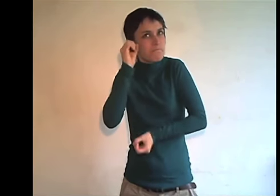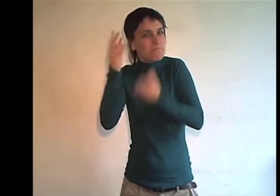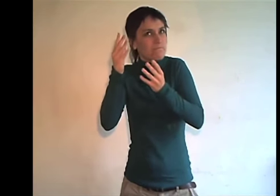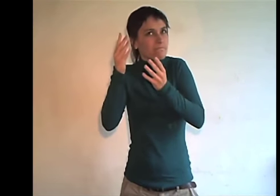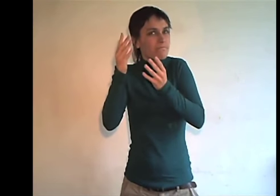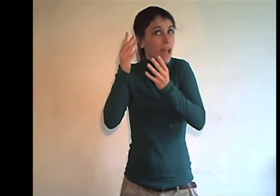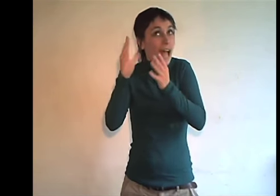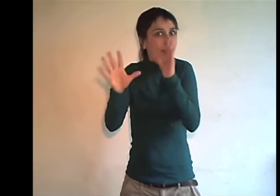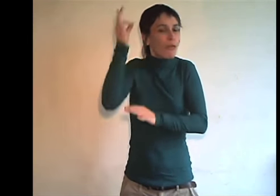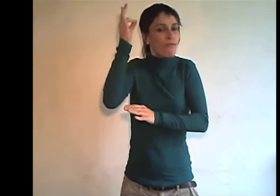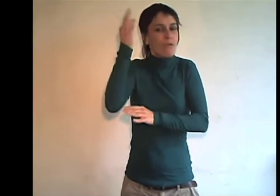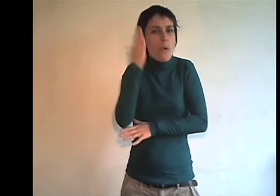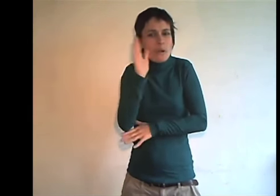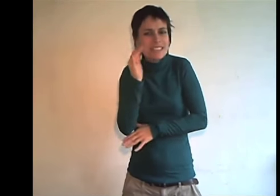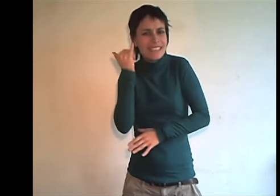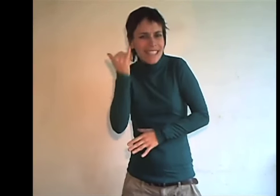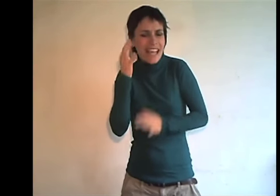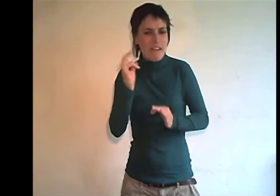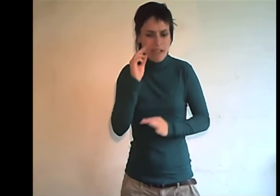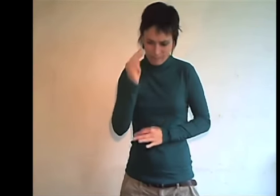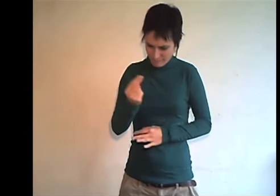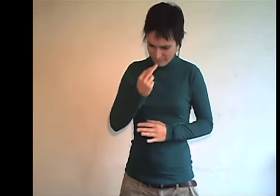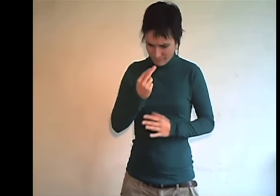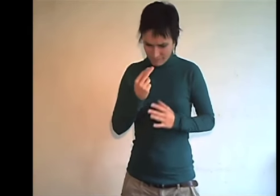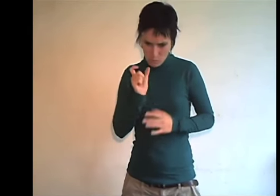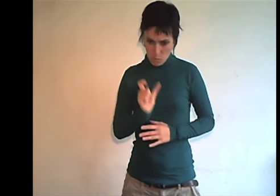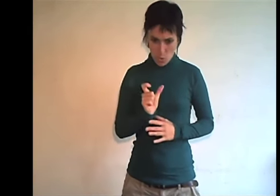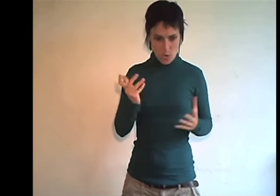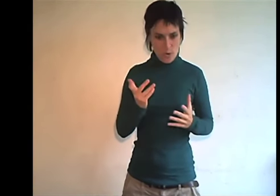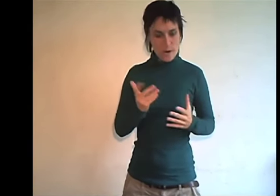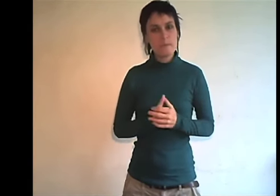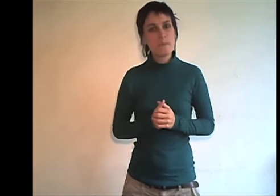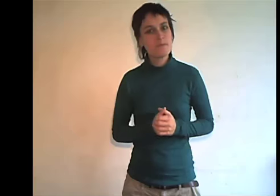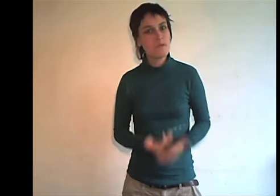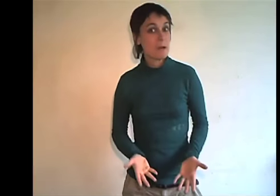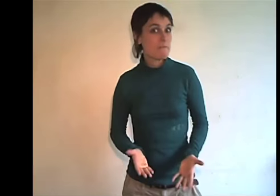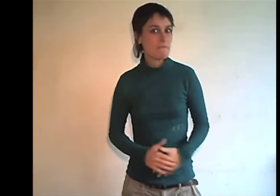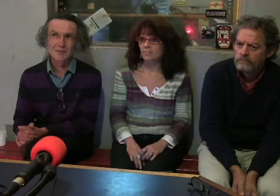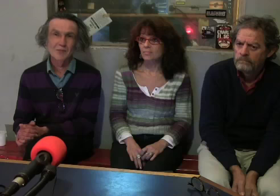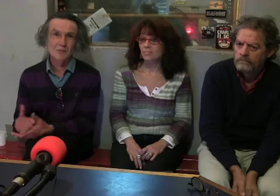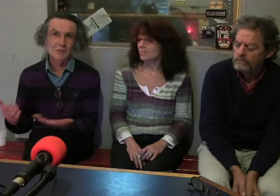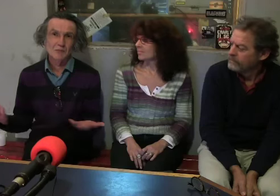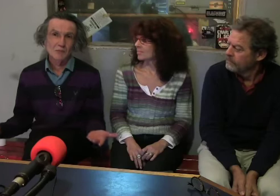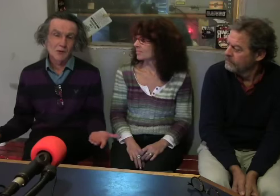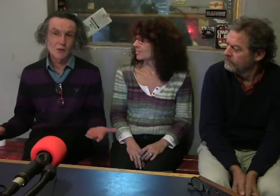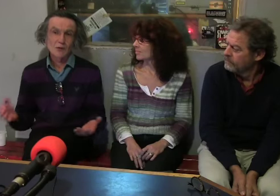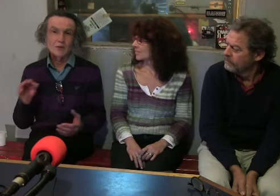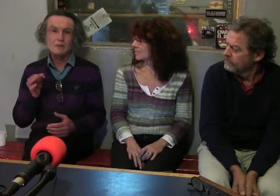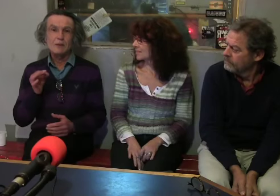Est-ce qu'entre-temps vous avez trouvé quelque chose de plus positif pour vous définir? Voilà, le mot sourd.